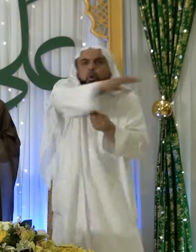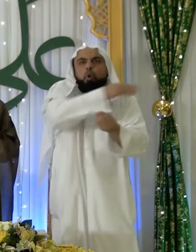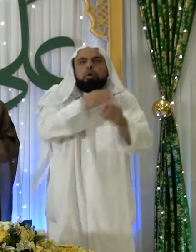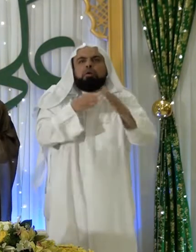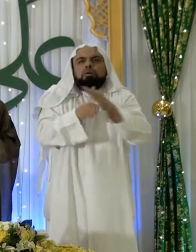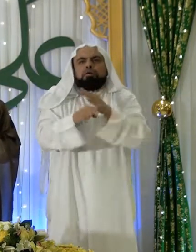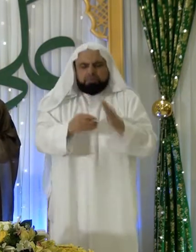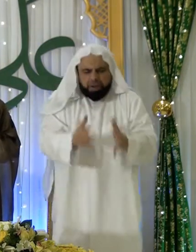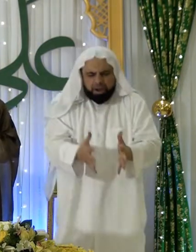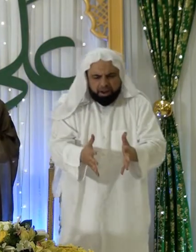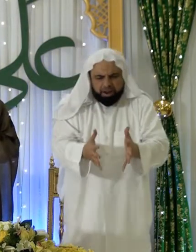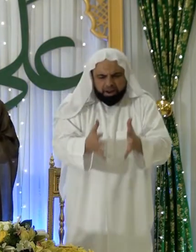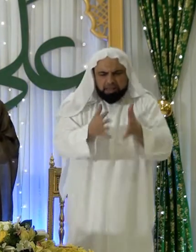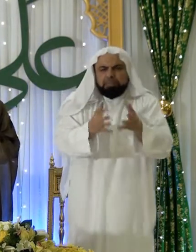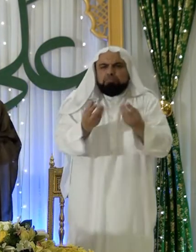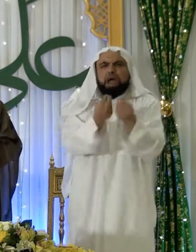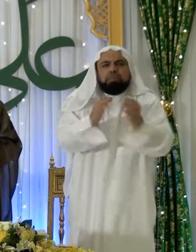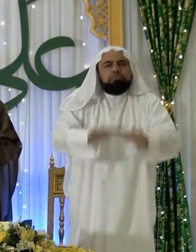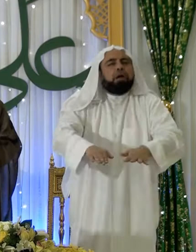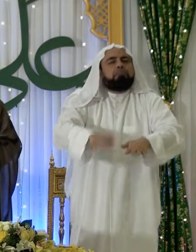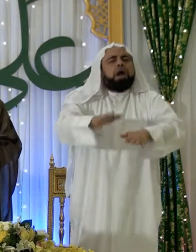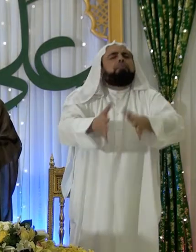الفصيل أثر أمه،